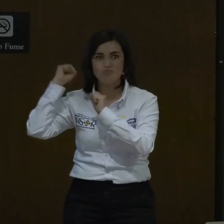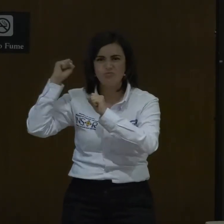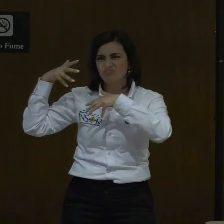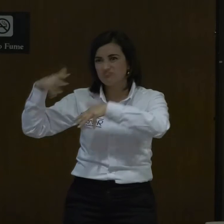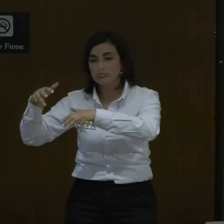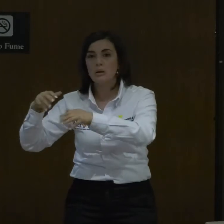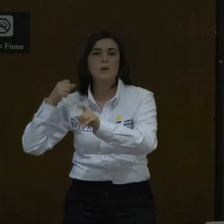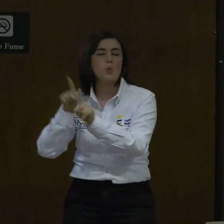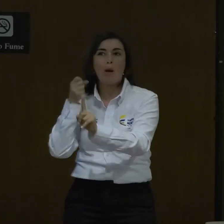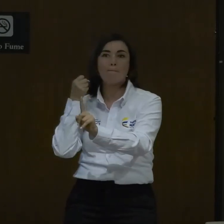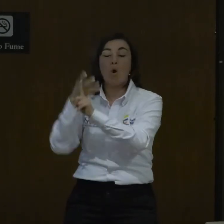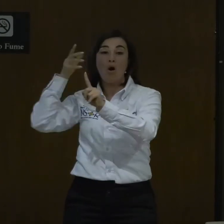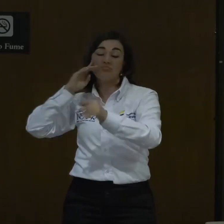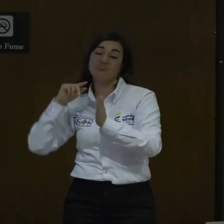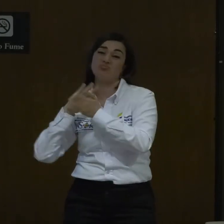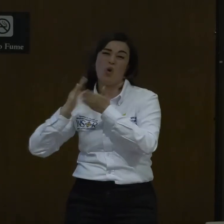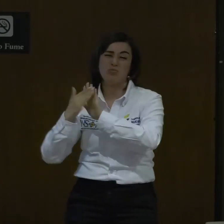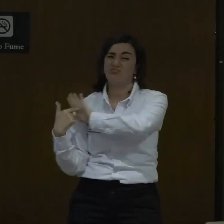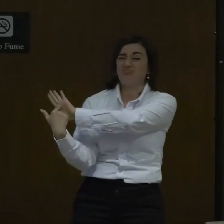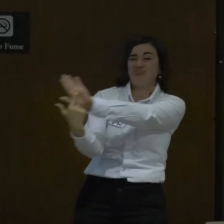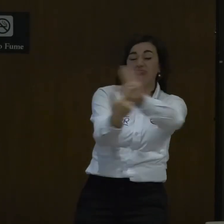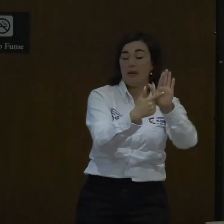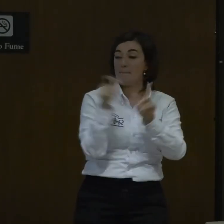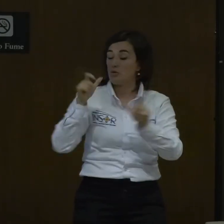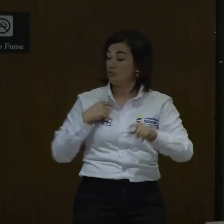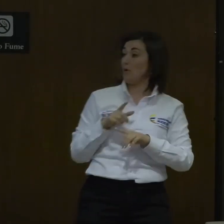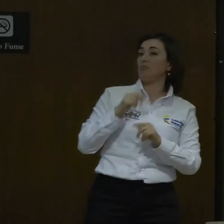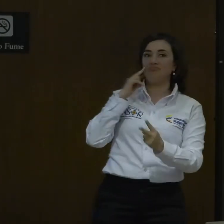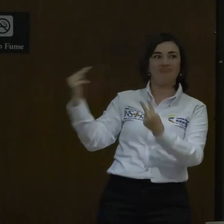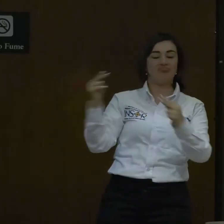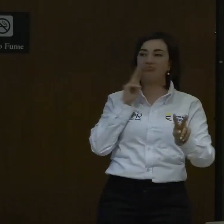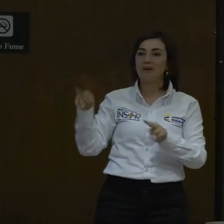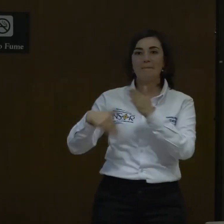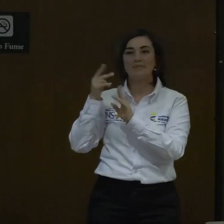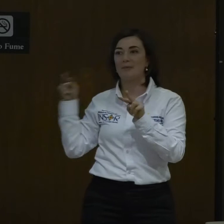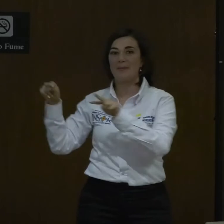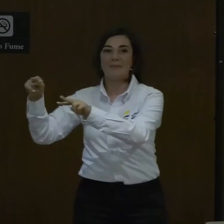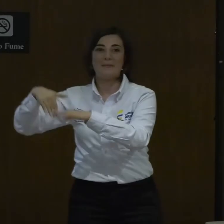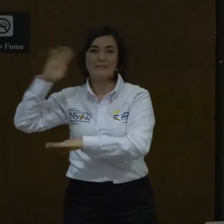que se la conociera más entre la población general.